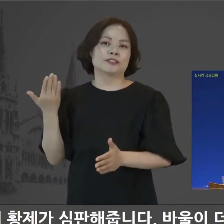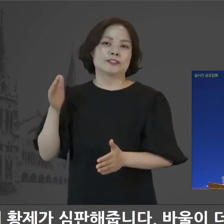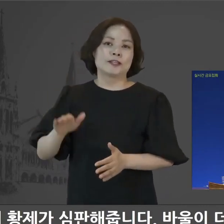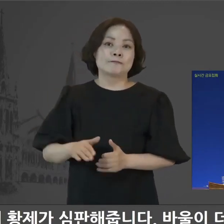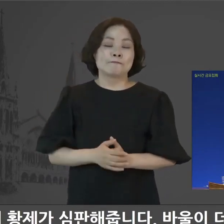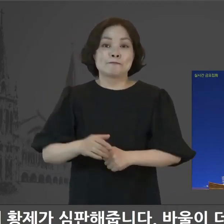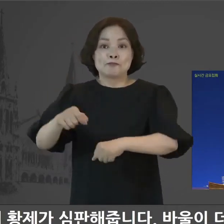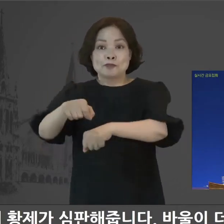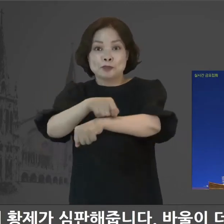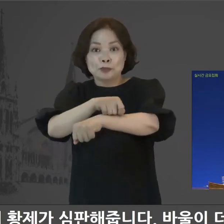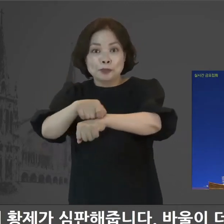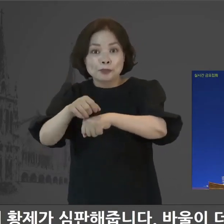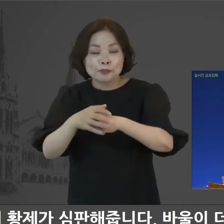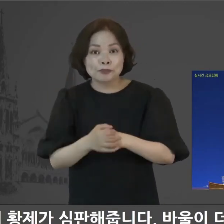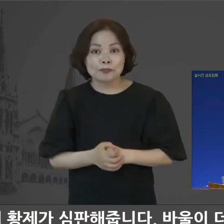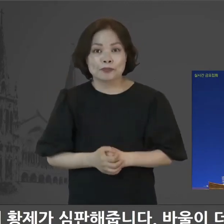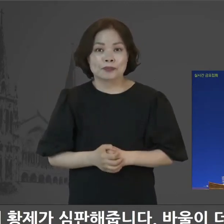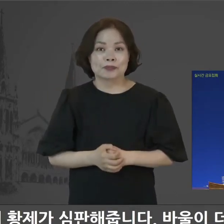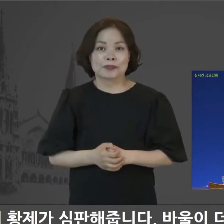특별히